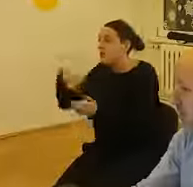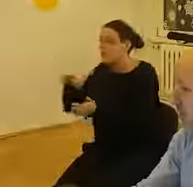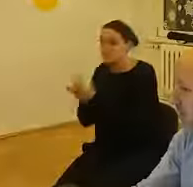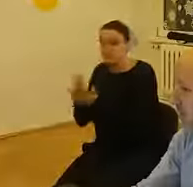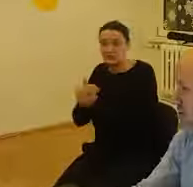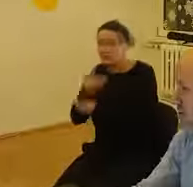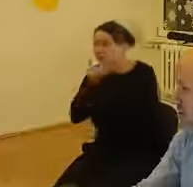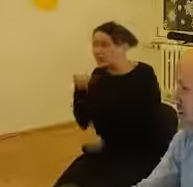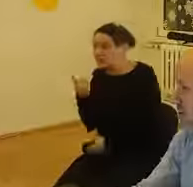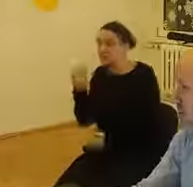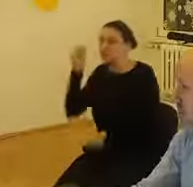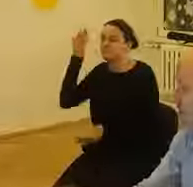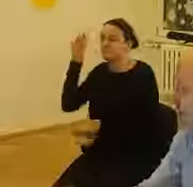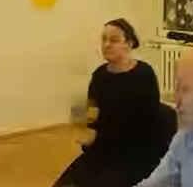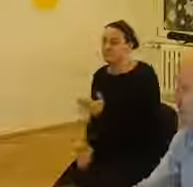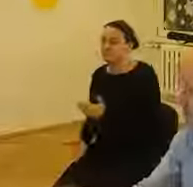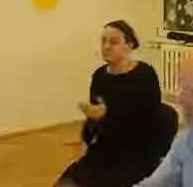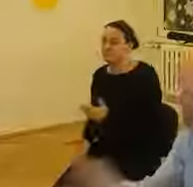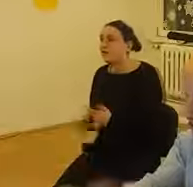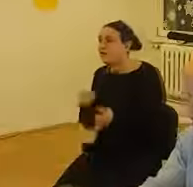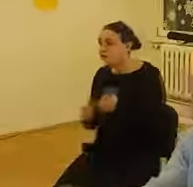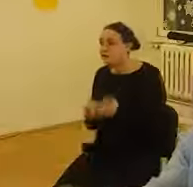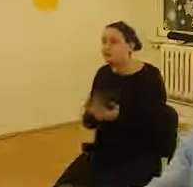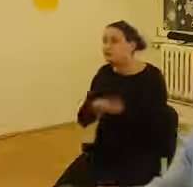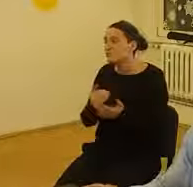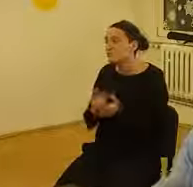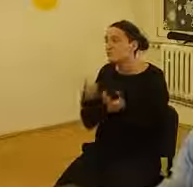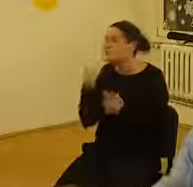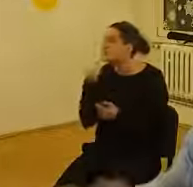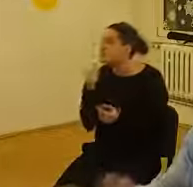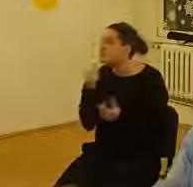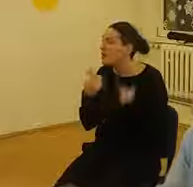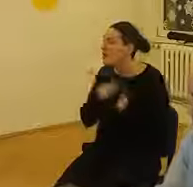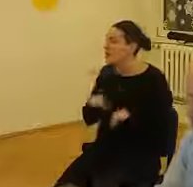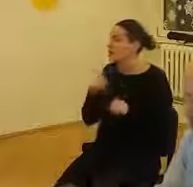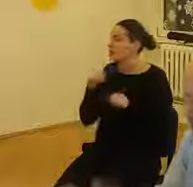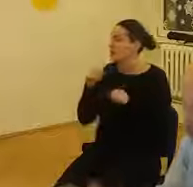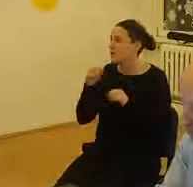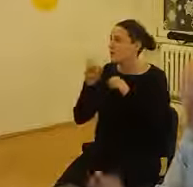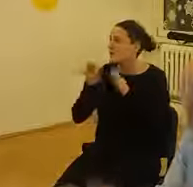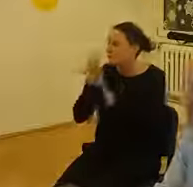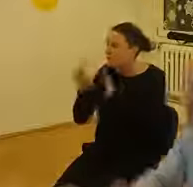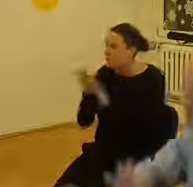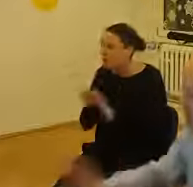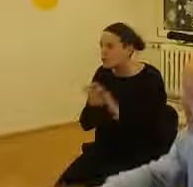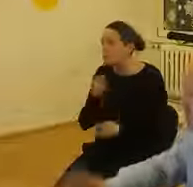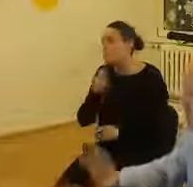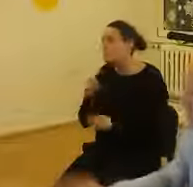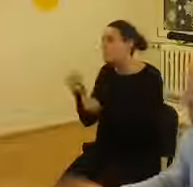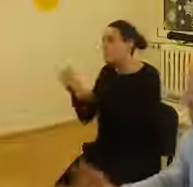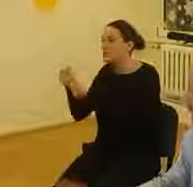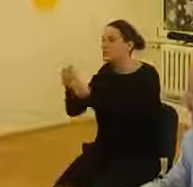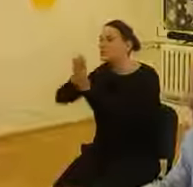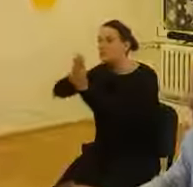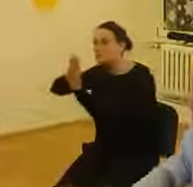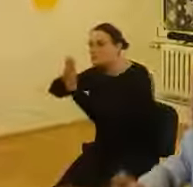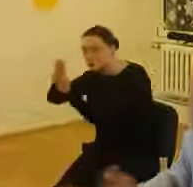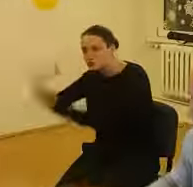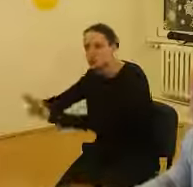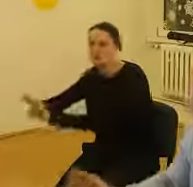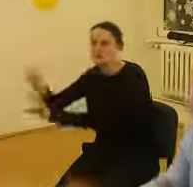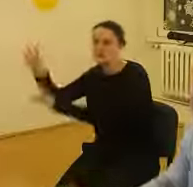Bo tak jak mówiłem, jeżeli Rady Dzielnicy nie będzie, nie wiem, pójdzie nas mniej na wybory niż 5%, to te pieniądze zostają w budżecie miasta